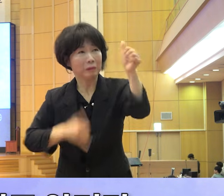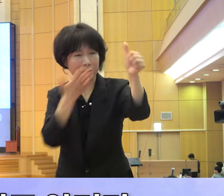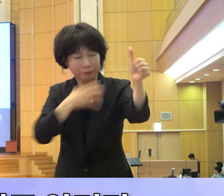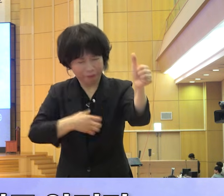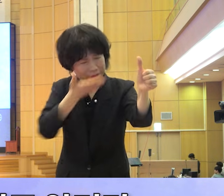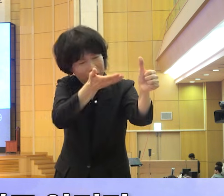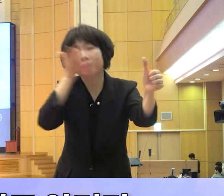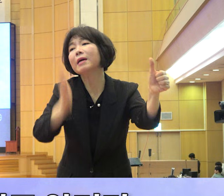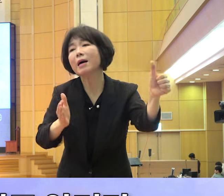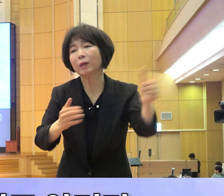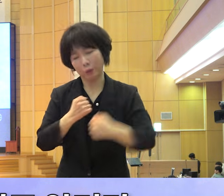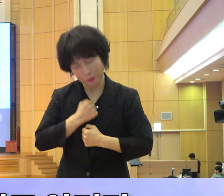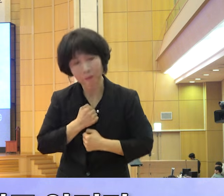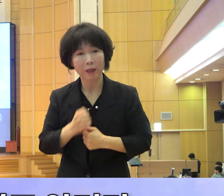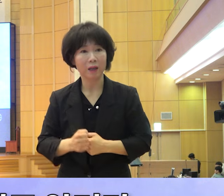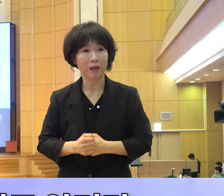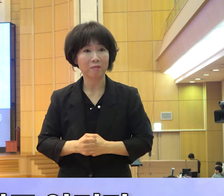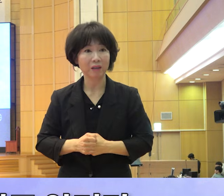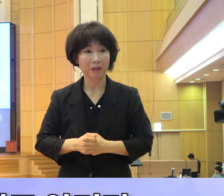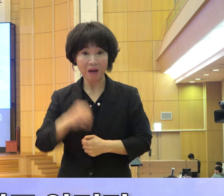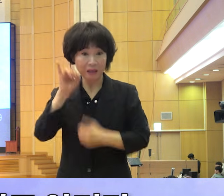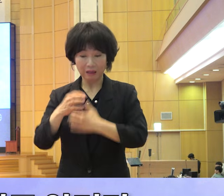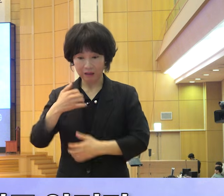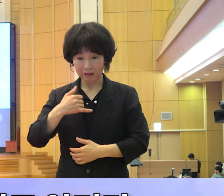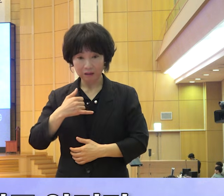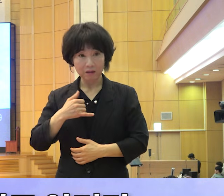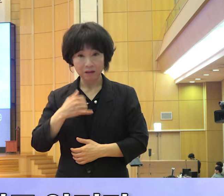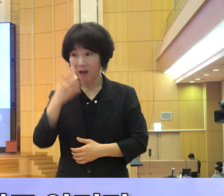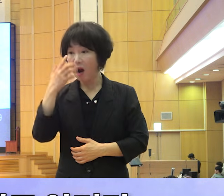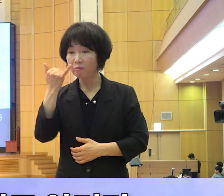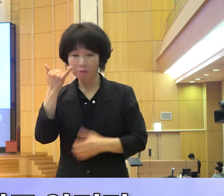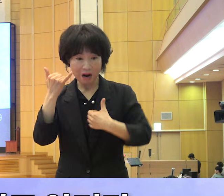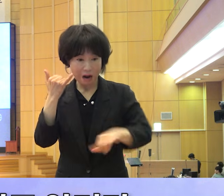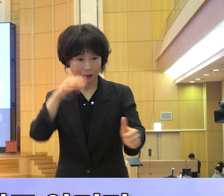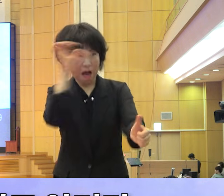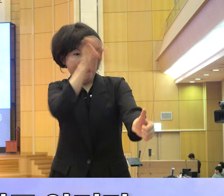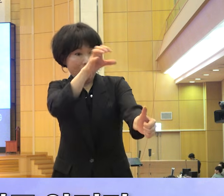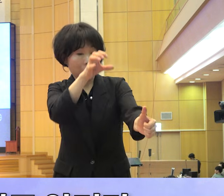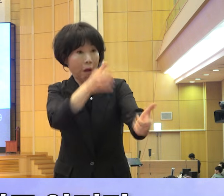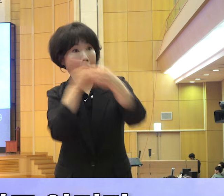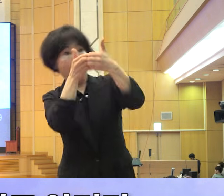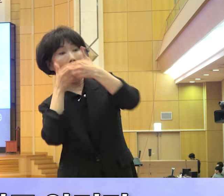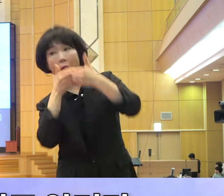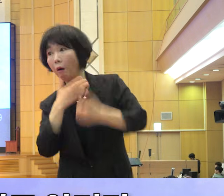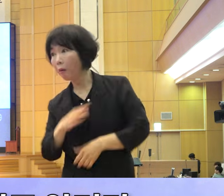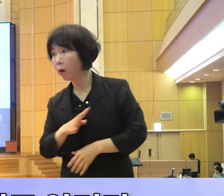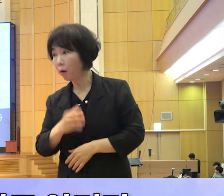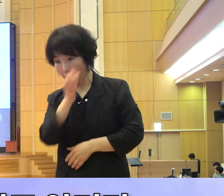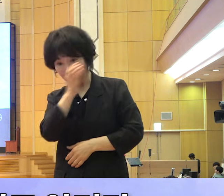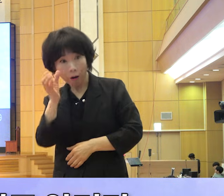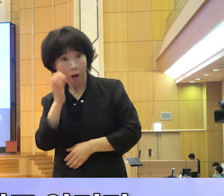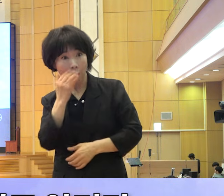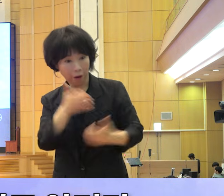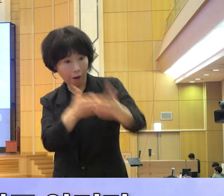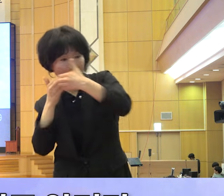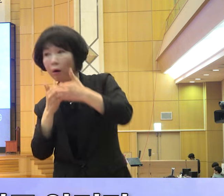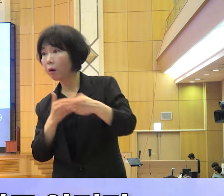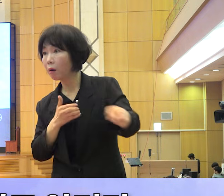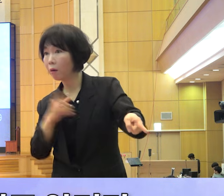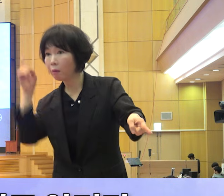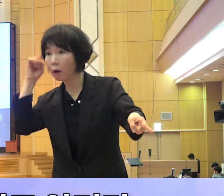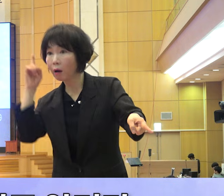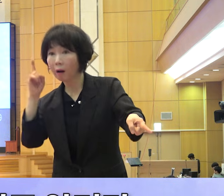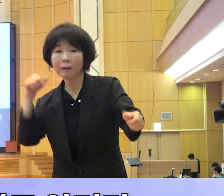그리고 뭐라 그러면 반항해. 그냥 잘 되라고 잘하라고 하는 말인데 그걸